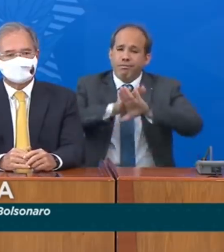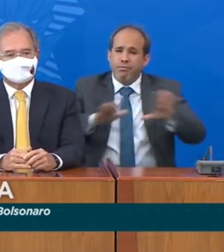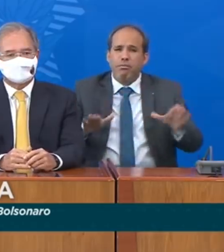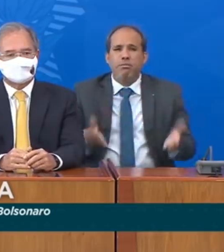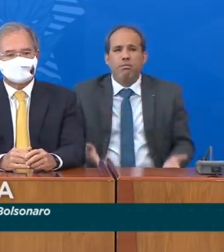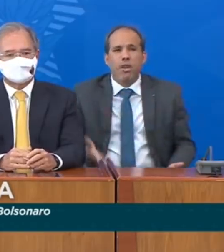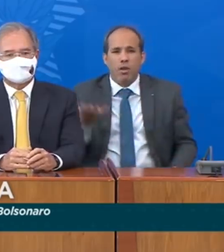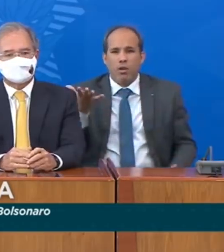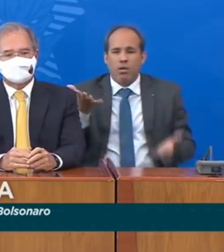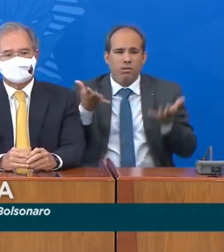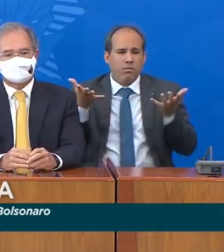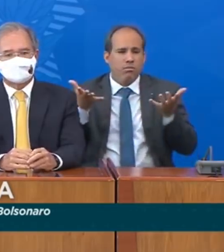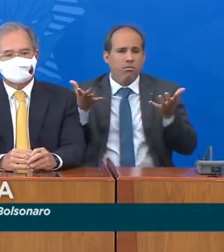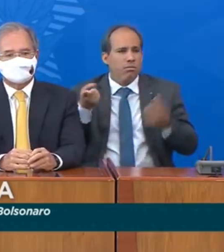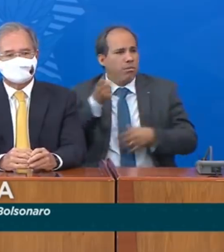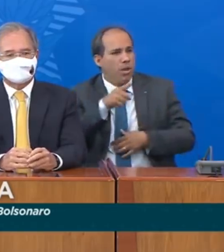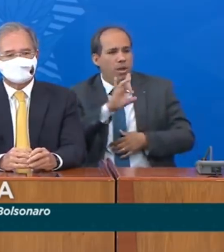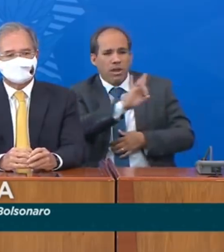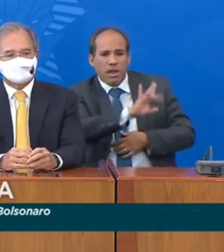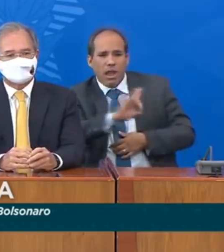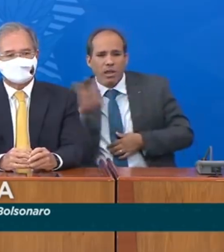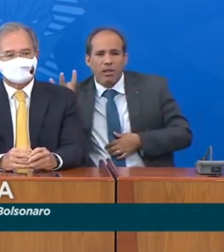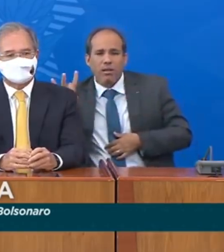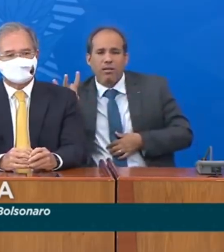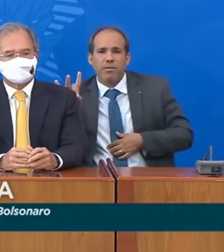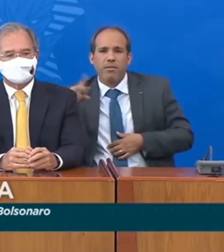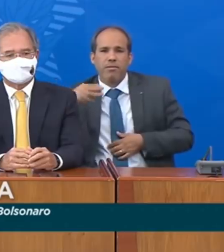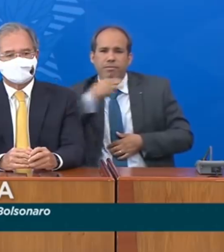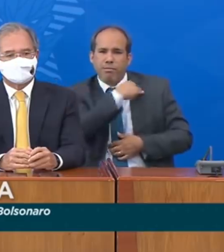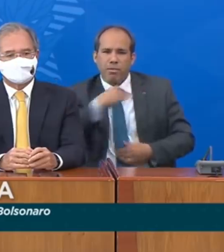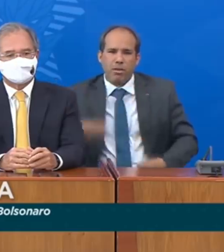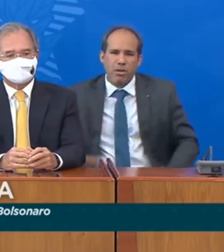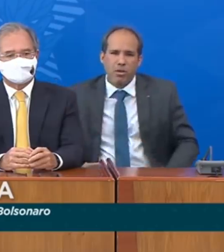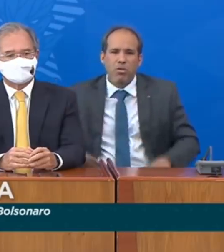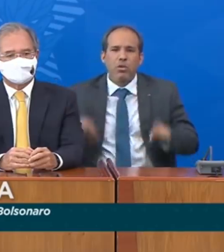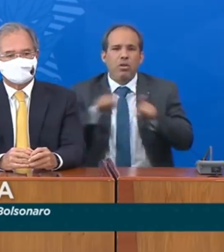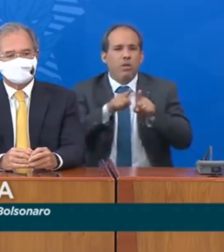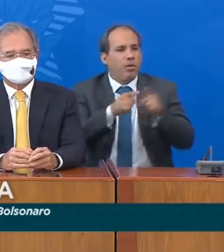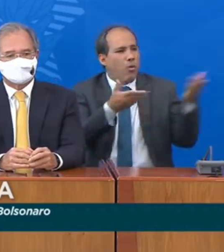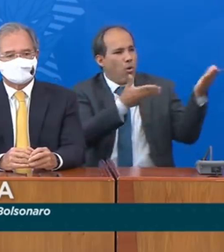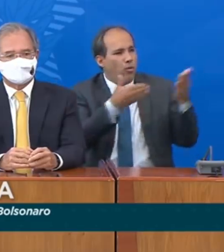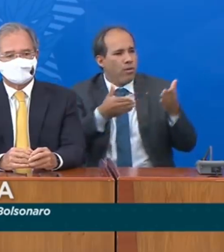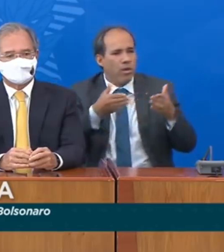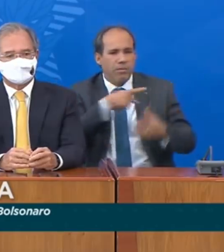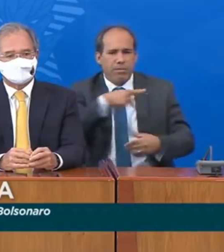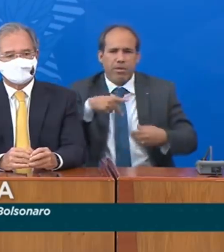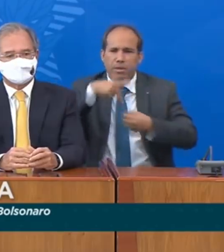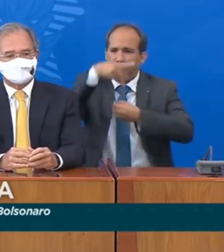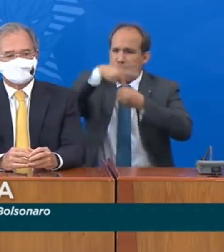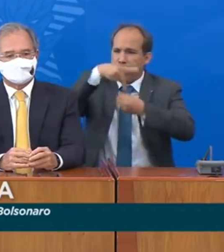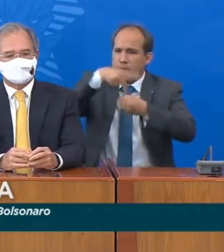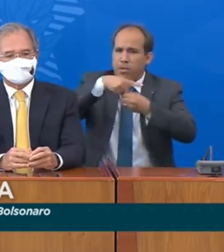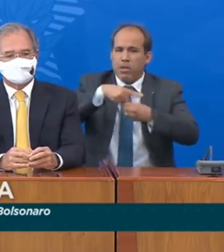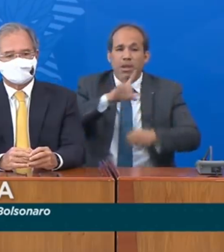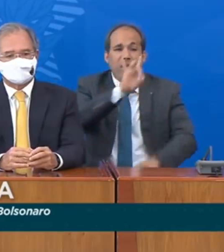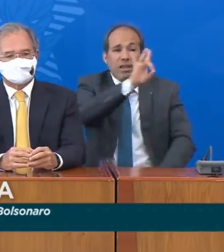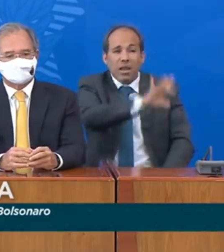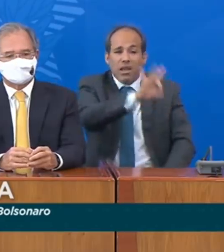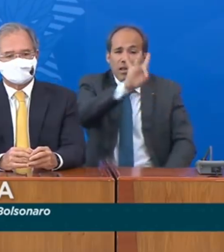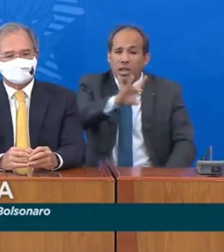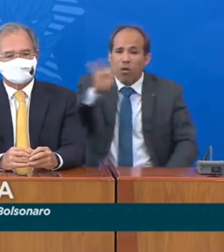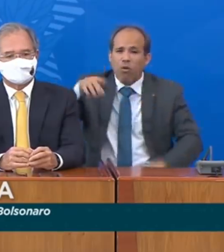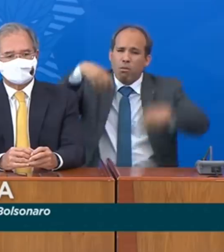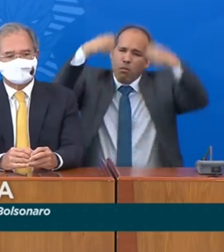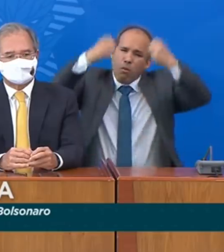quero agora passar as palavras um a um aos nossos ministros e ao nosso convidado, o presidente da Petrobras, para que exponha a questão